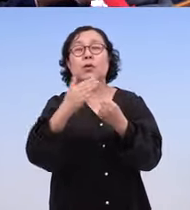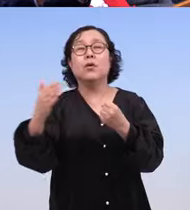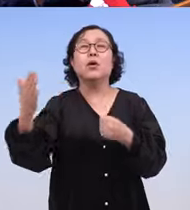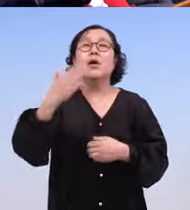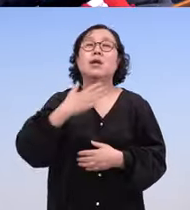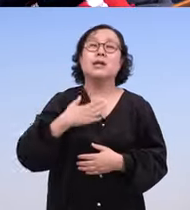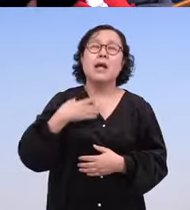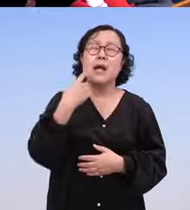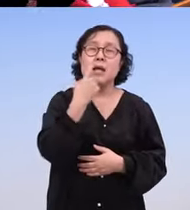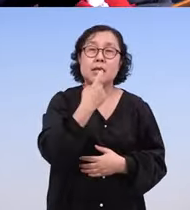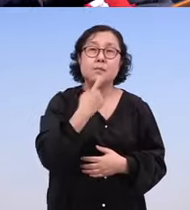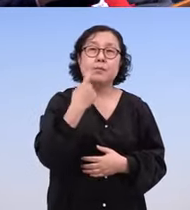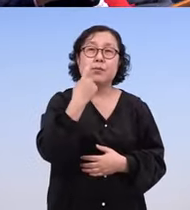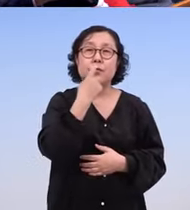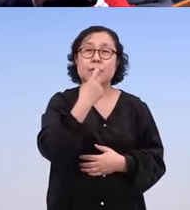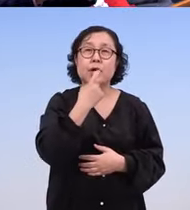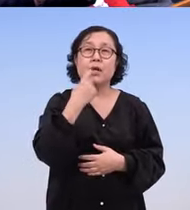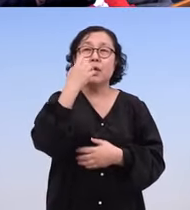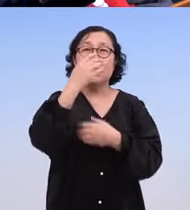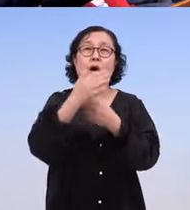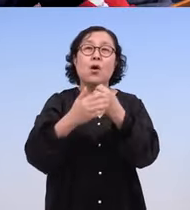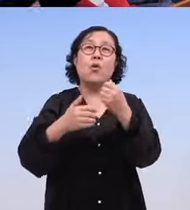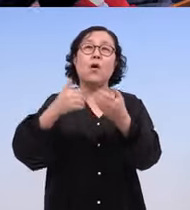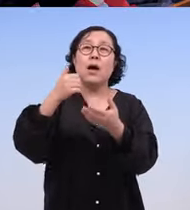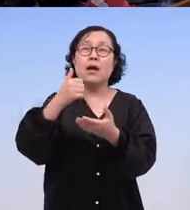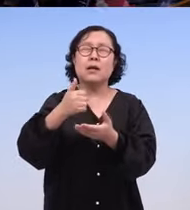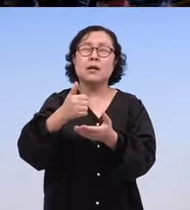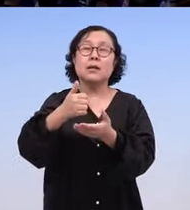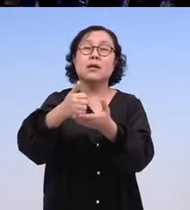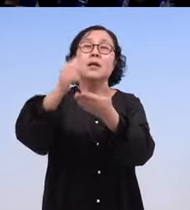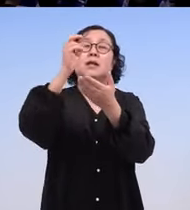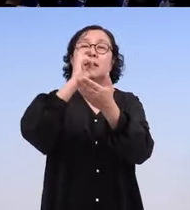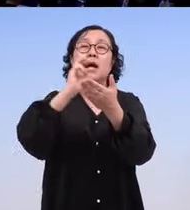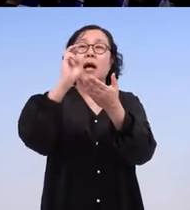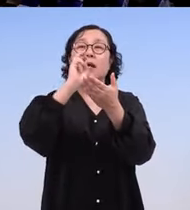내 입술이 여호와를 찬양하니